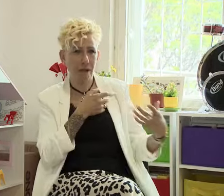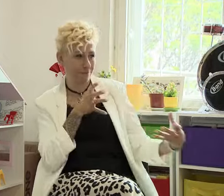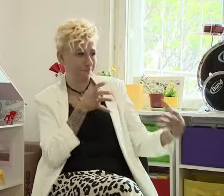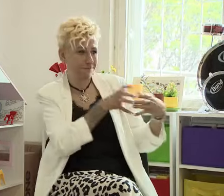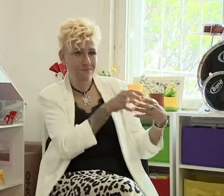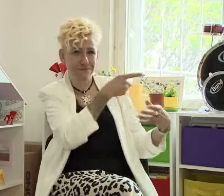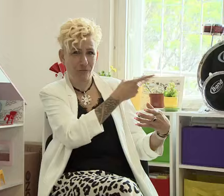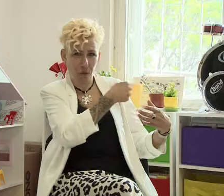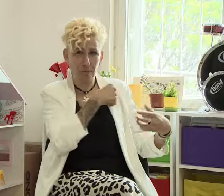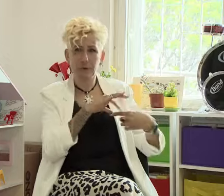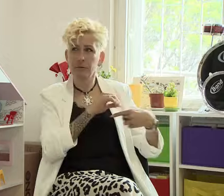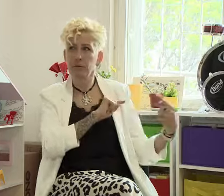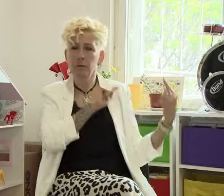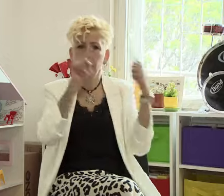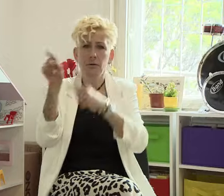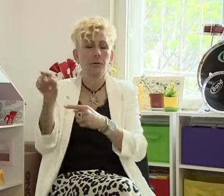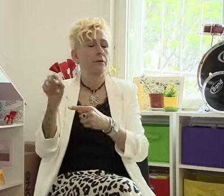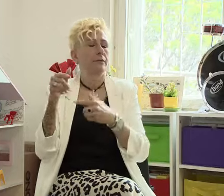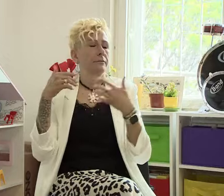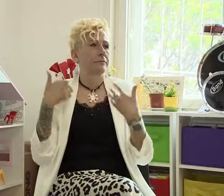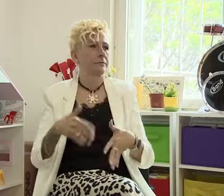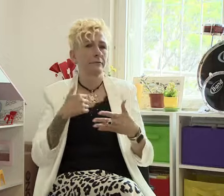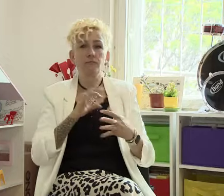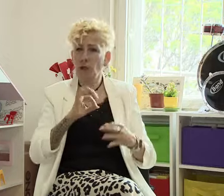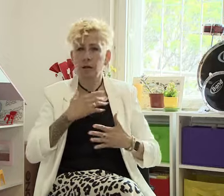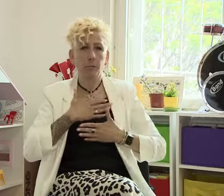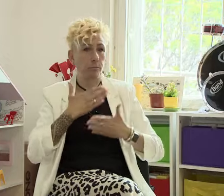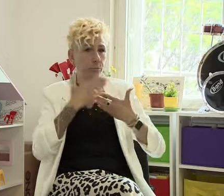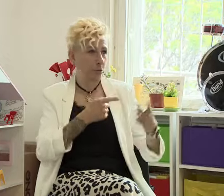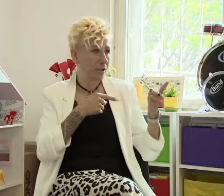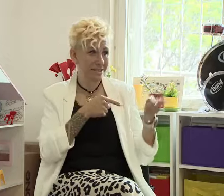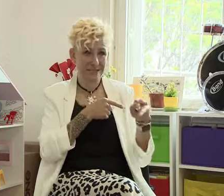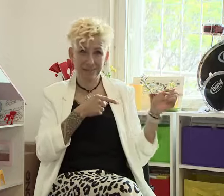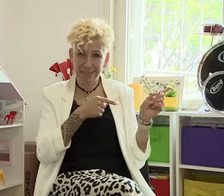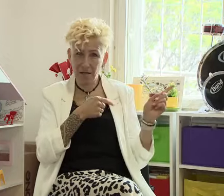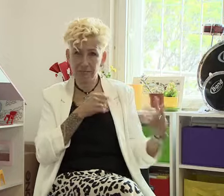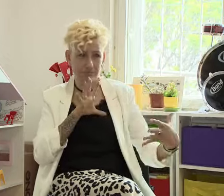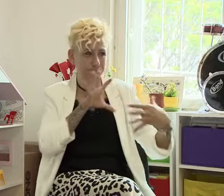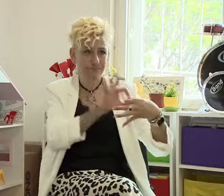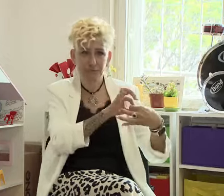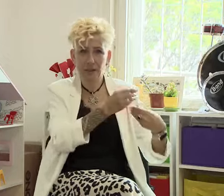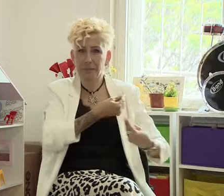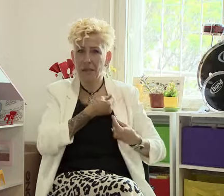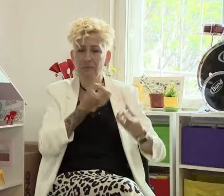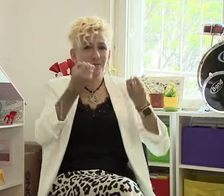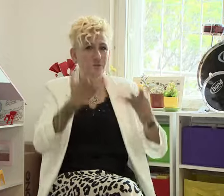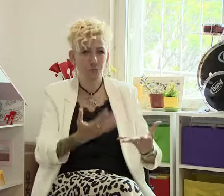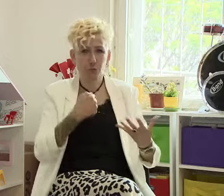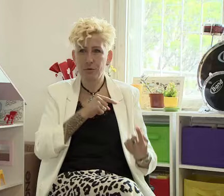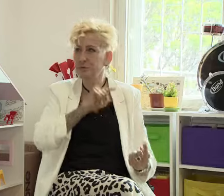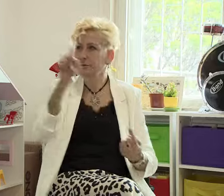Цялата тази информация видяхме на практика там в САЩ. Това ще е от изключителна полза в работата ми за